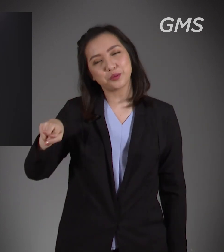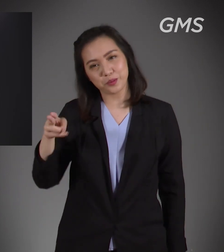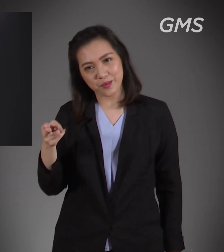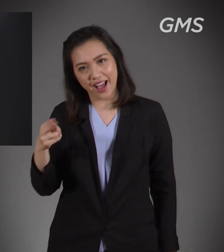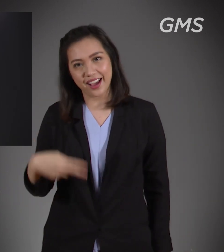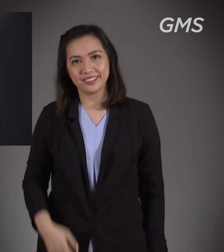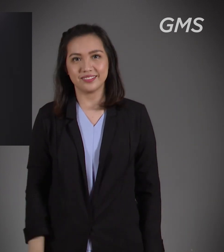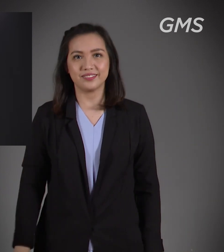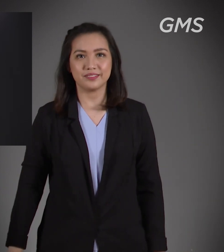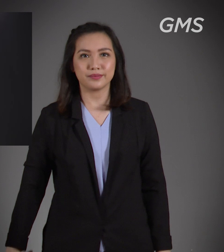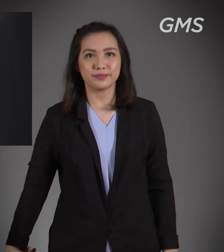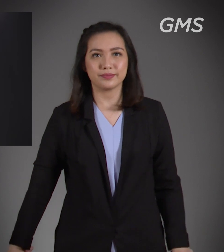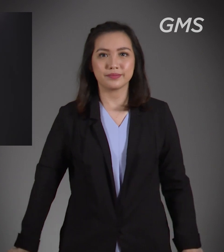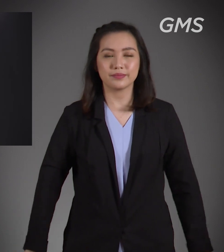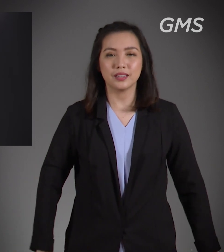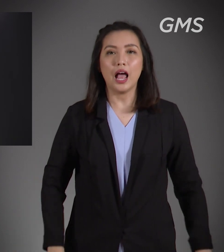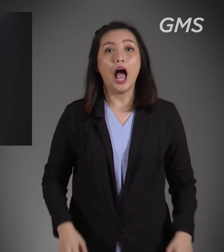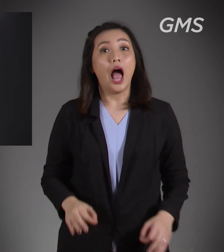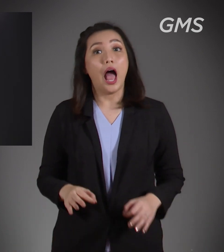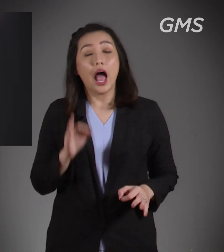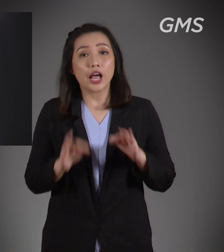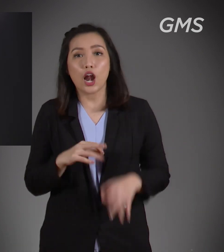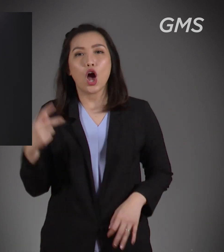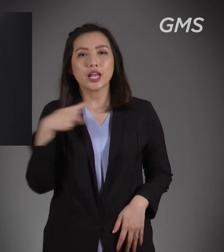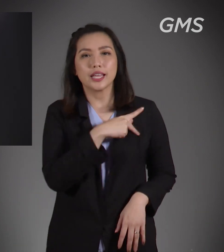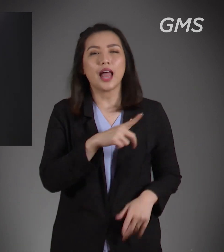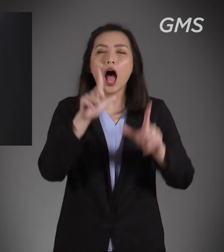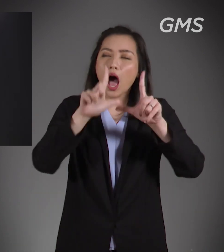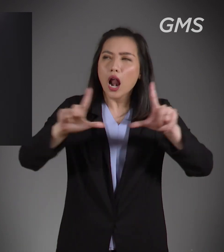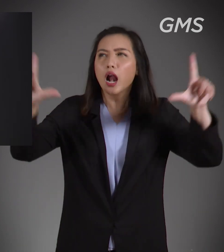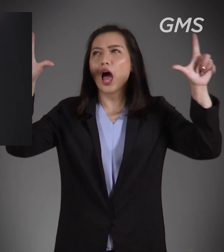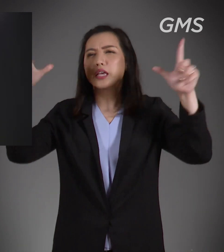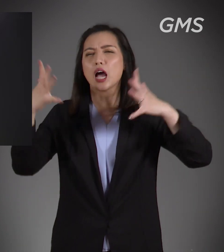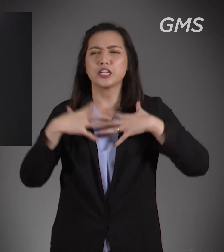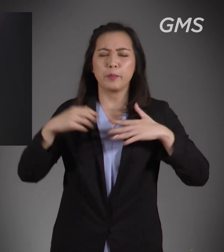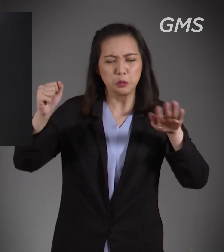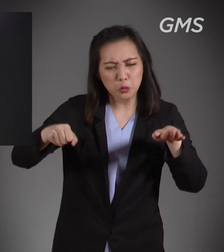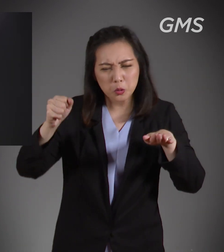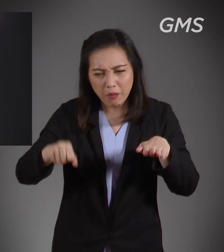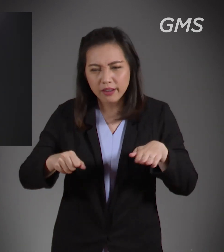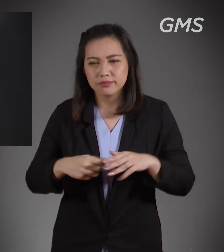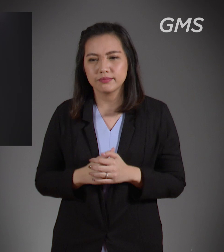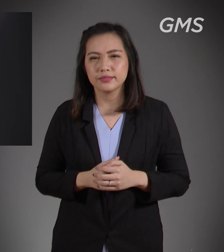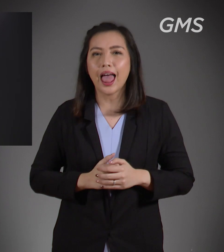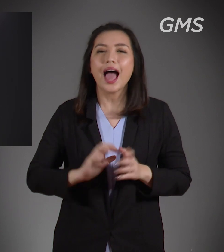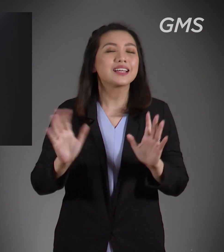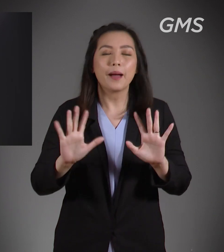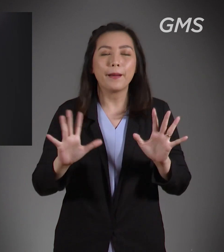seseorang, bahkan dengan rotan, kalau kita layak terima, hai orang berdosa, apa hakmu dan hakku untuk berbicara kembali dan